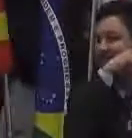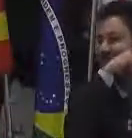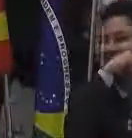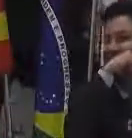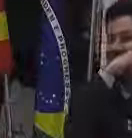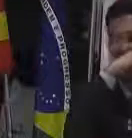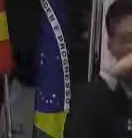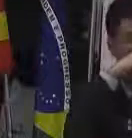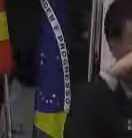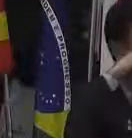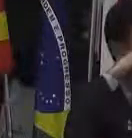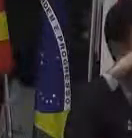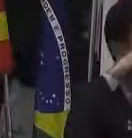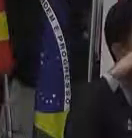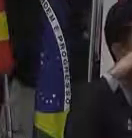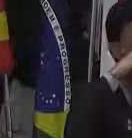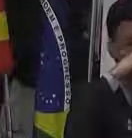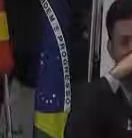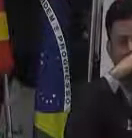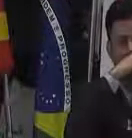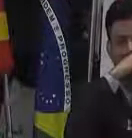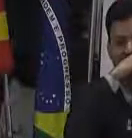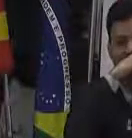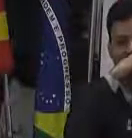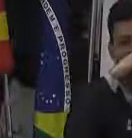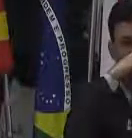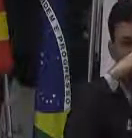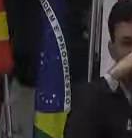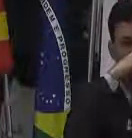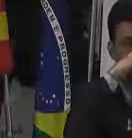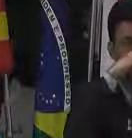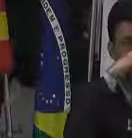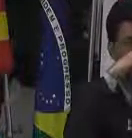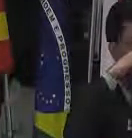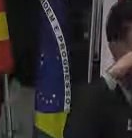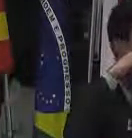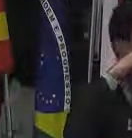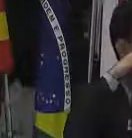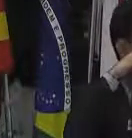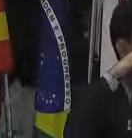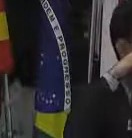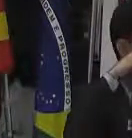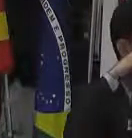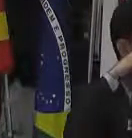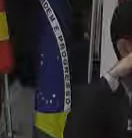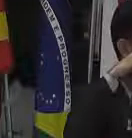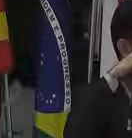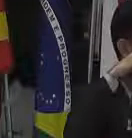3.723/2014, que passa a ter a seguinte redação. Artigo 305.